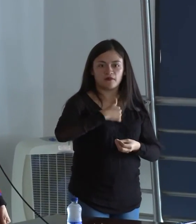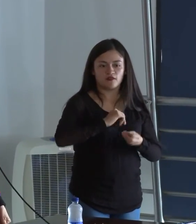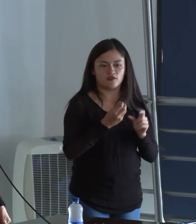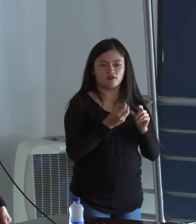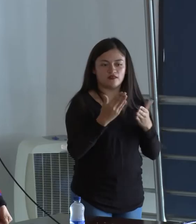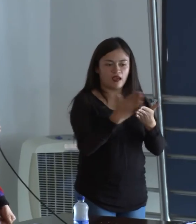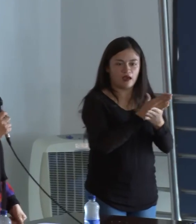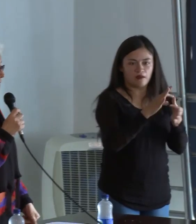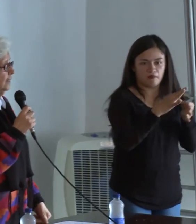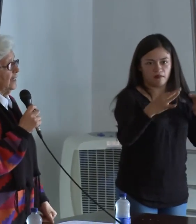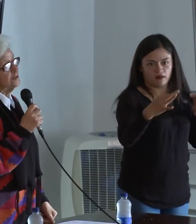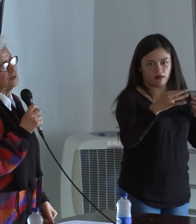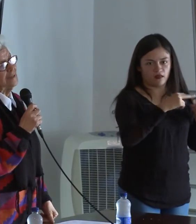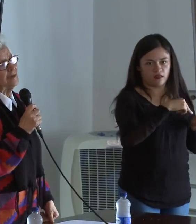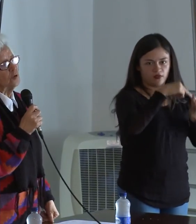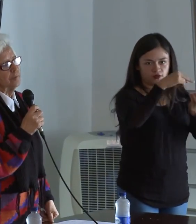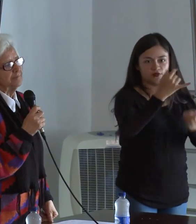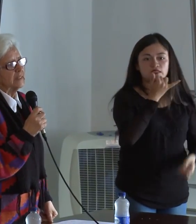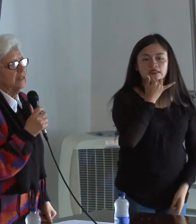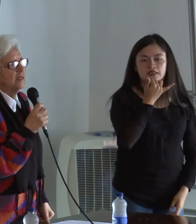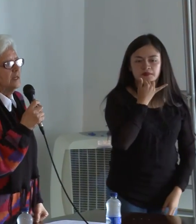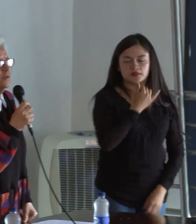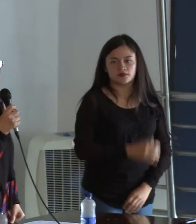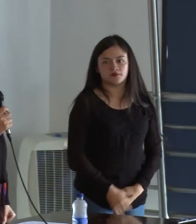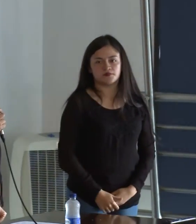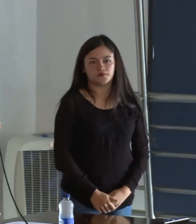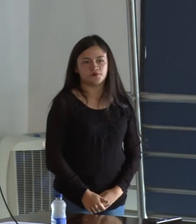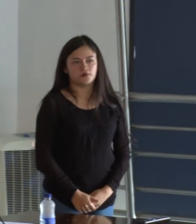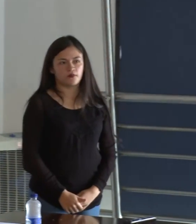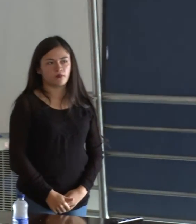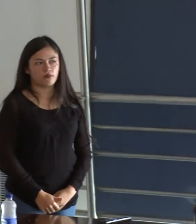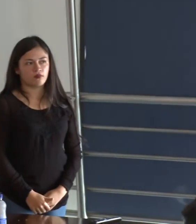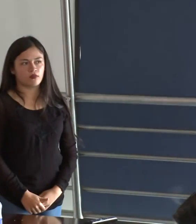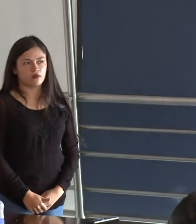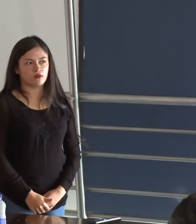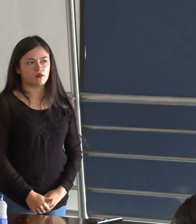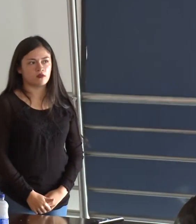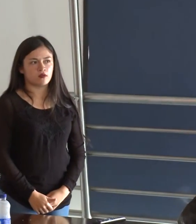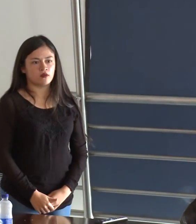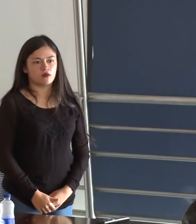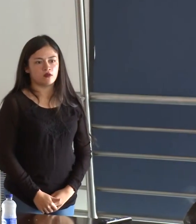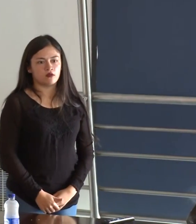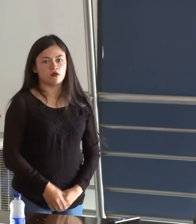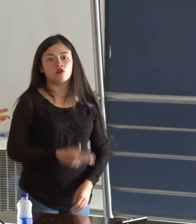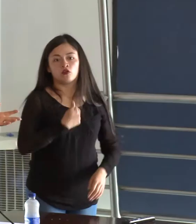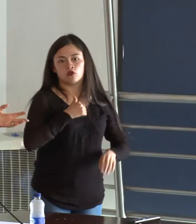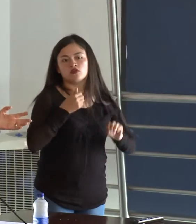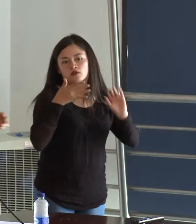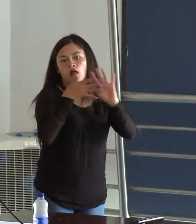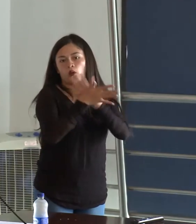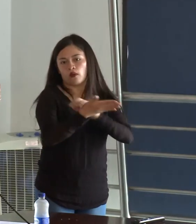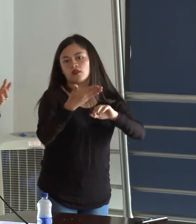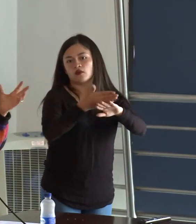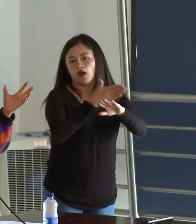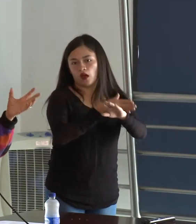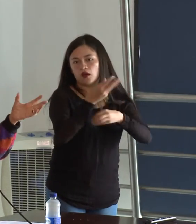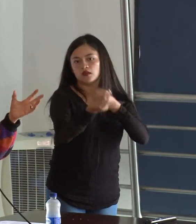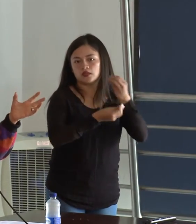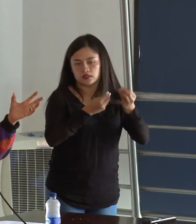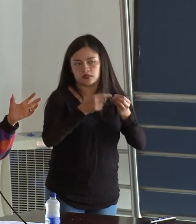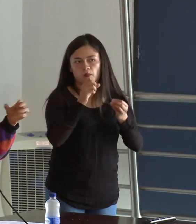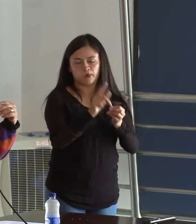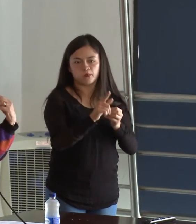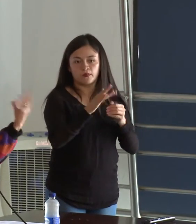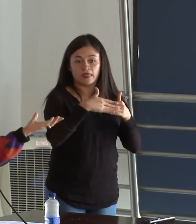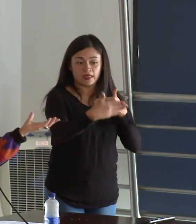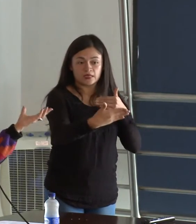educación. ¿Y eso qué dejó? Nos dejó también, porque hicimos, bueno, eso fue lo que hicimos en esa ocasión y nos dejó el problema